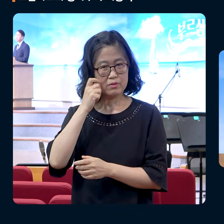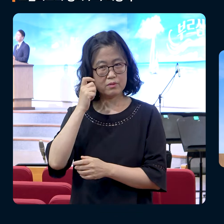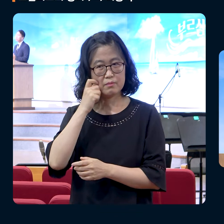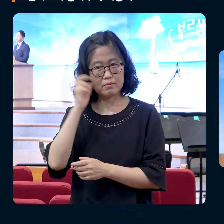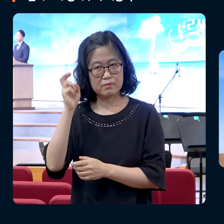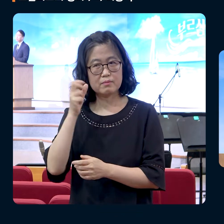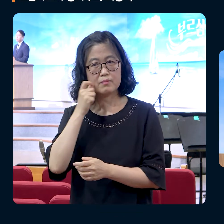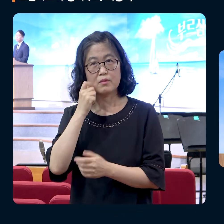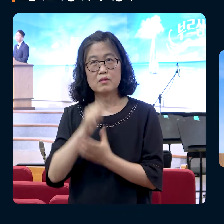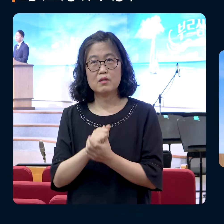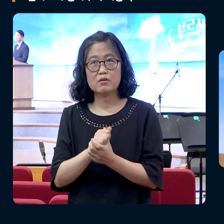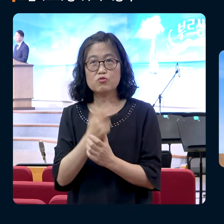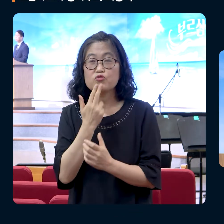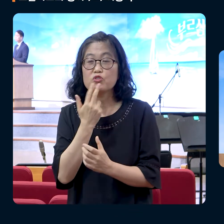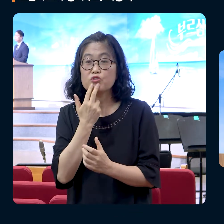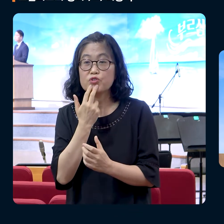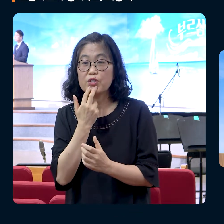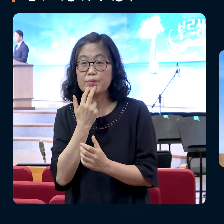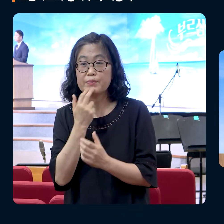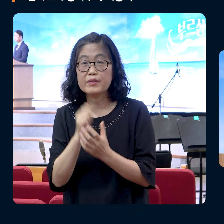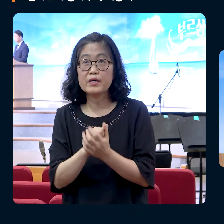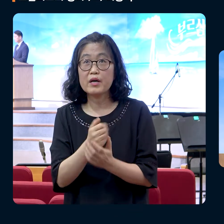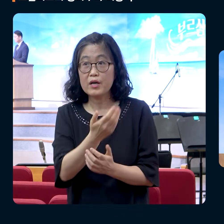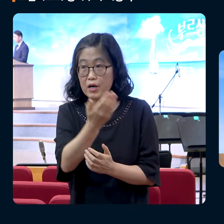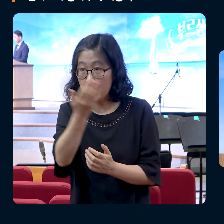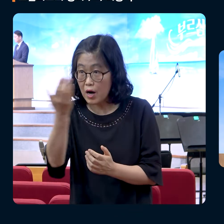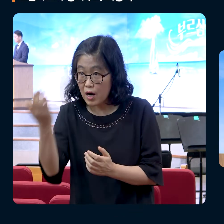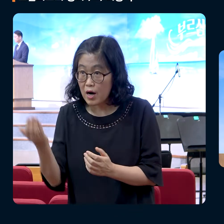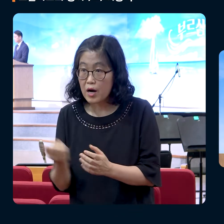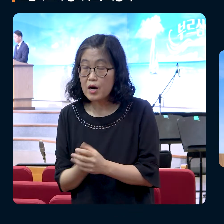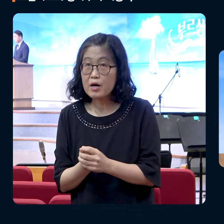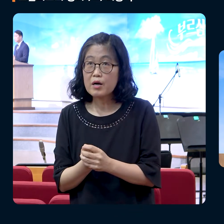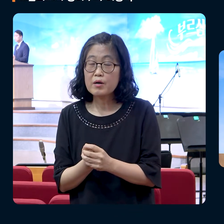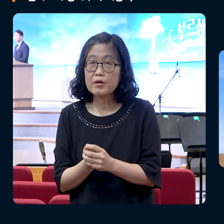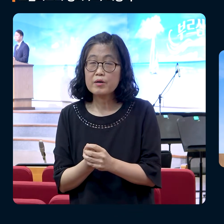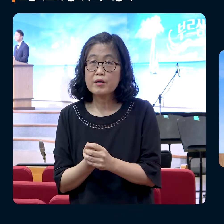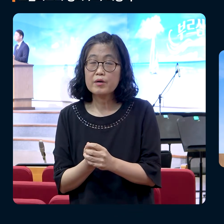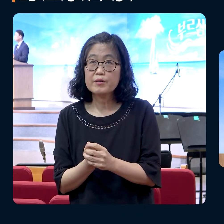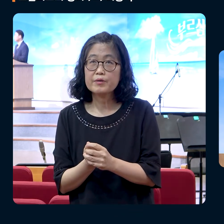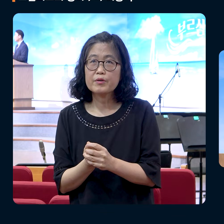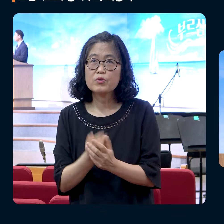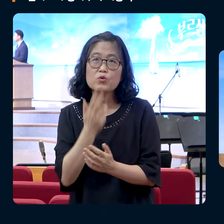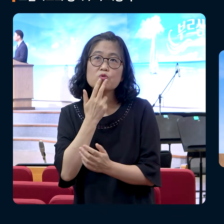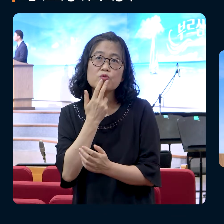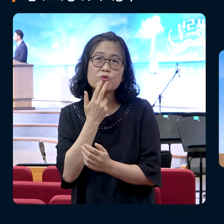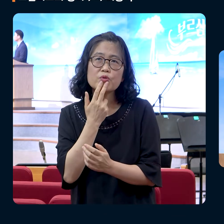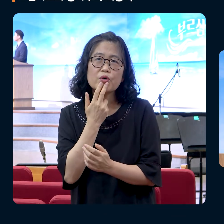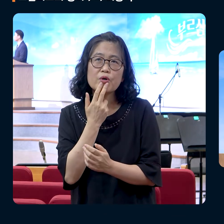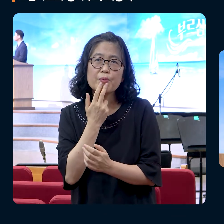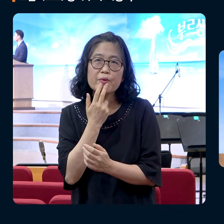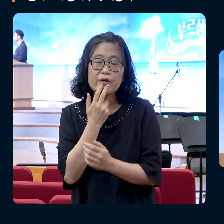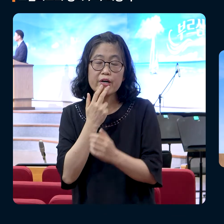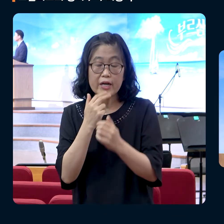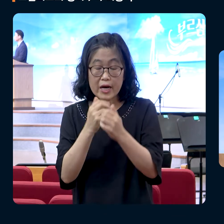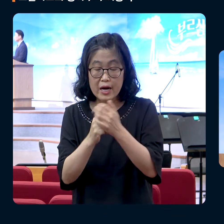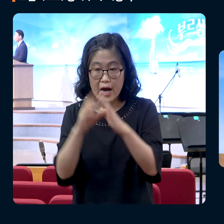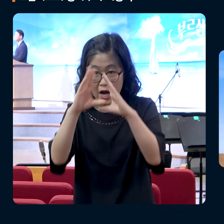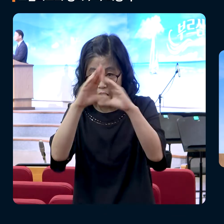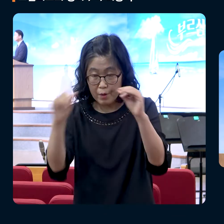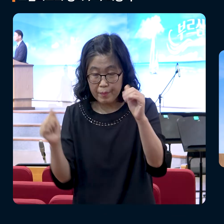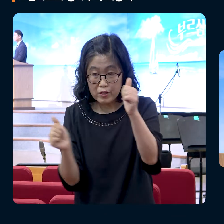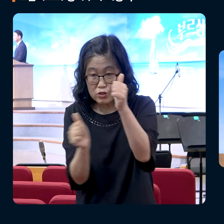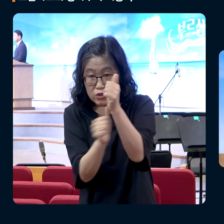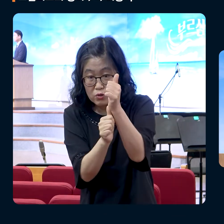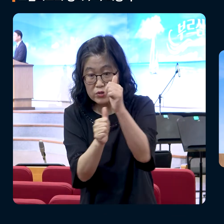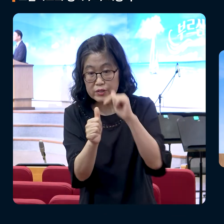이 시간은 너무나도 견디기 어려운 시간들이었다라는 것이죠. 요셉이요, 애굽의 총리가 되고 나서 결혼하고